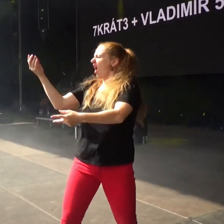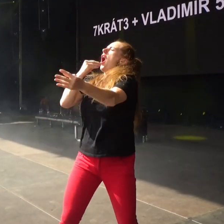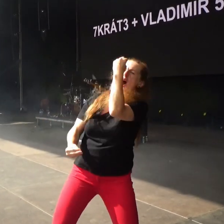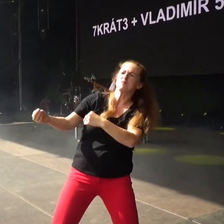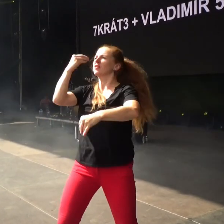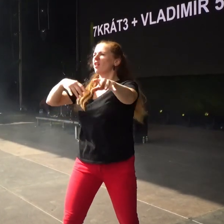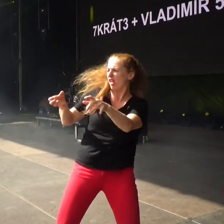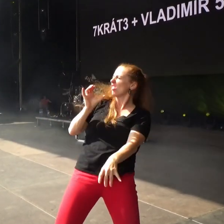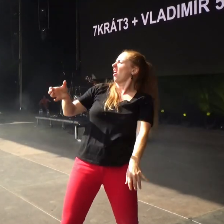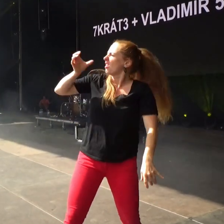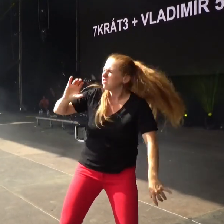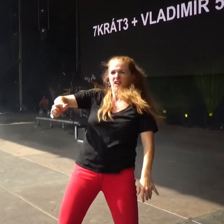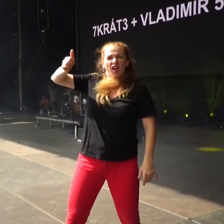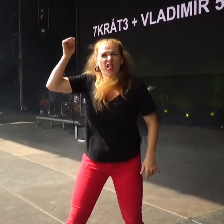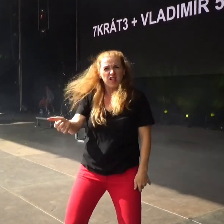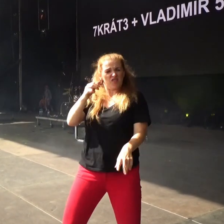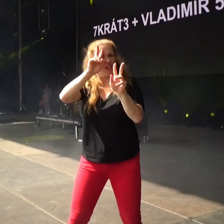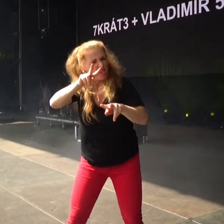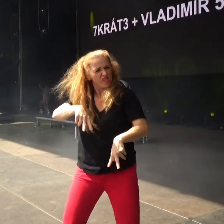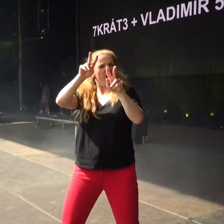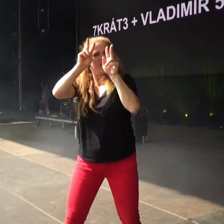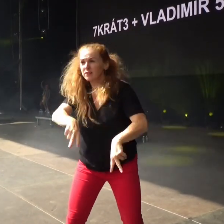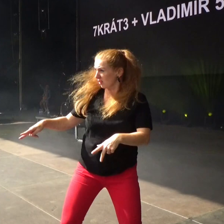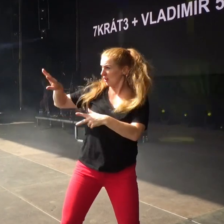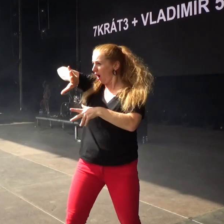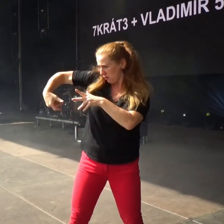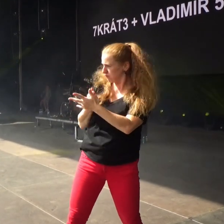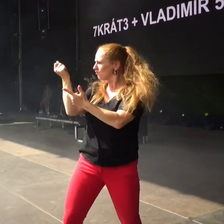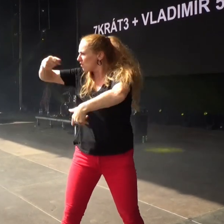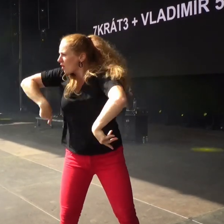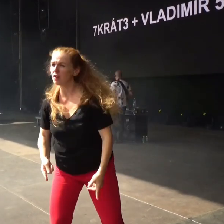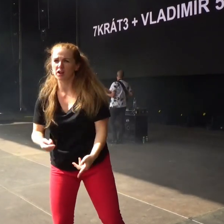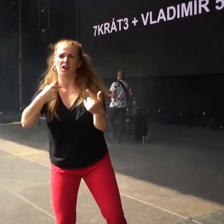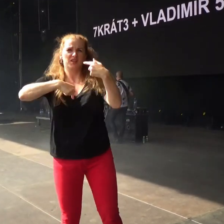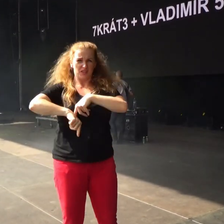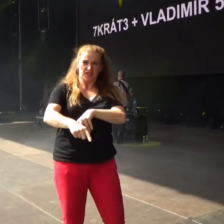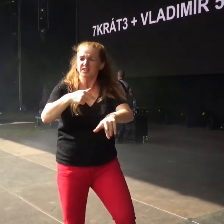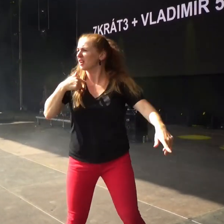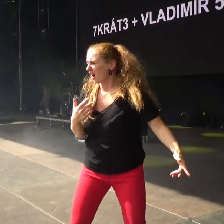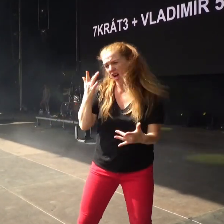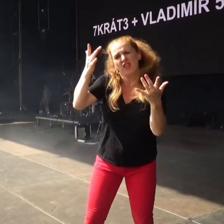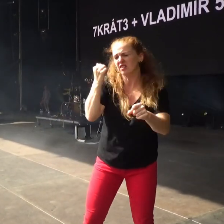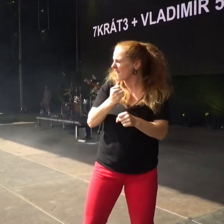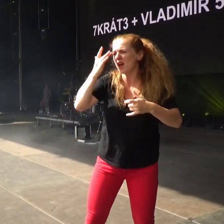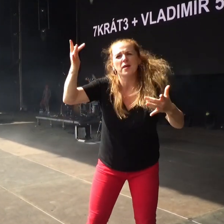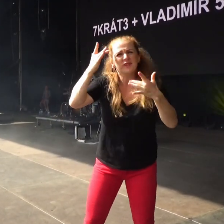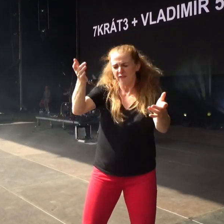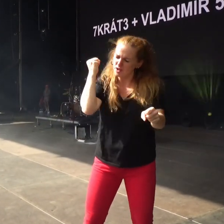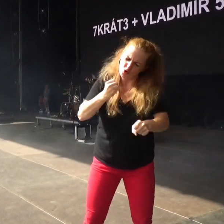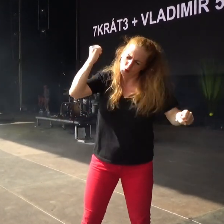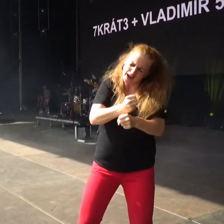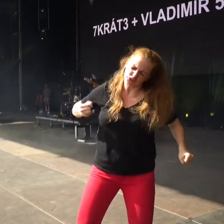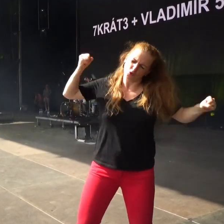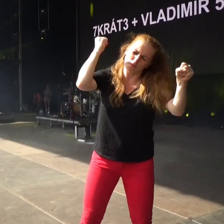jsemedly vzbudou důvám, a chtělí, chtělí, s vzné, a liším víců. A neběj, neběj, dá, proto pracuju,